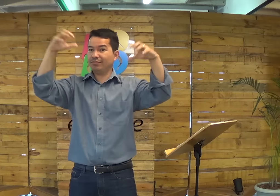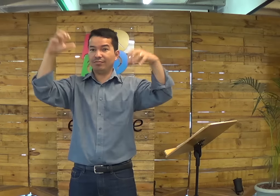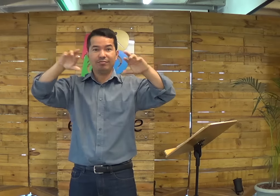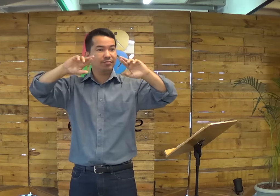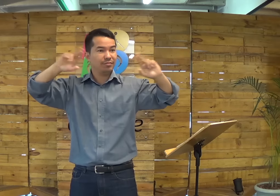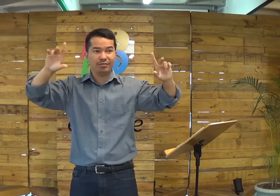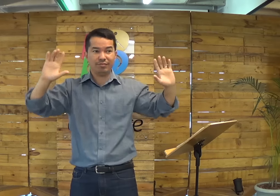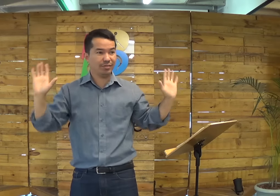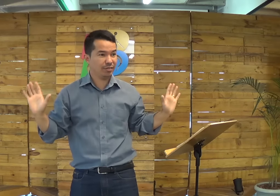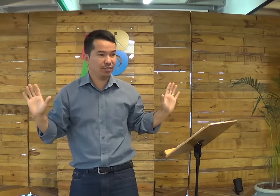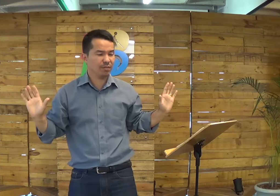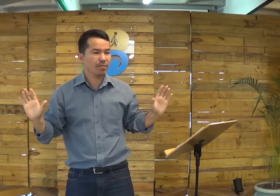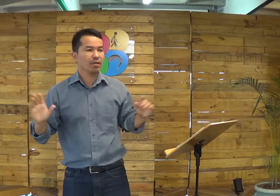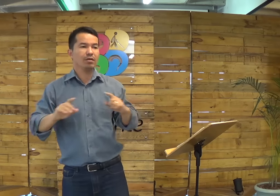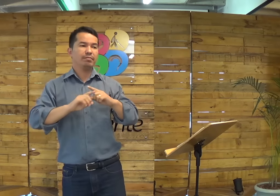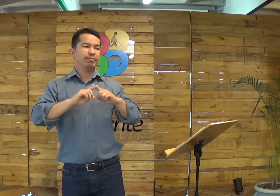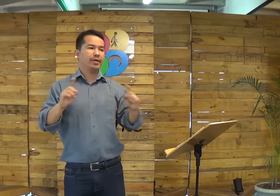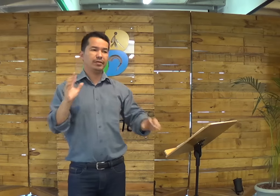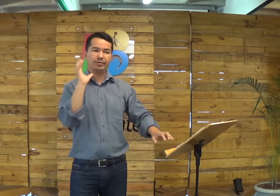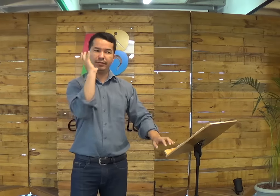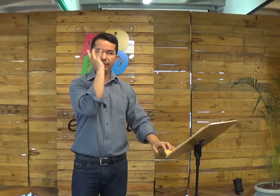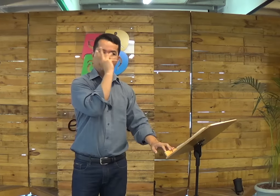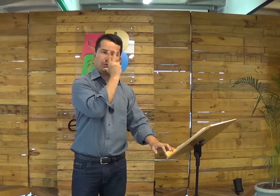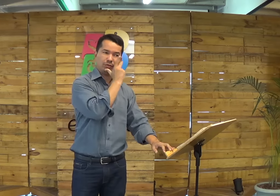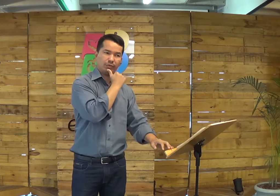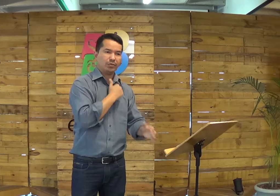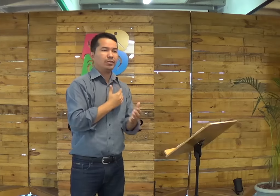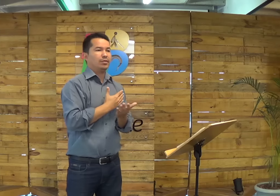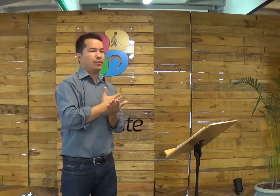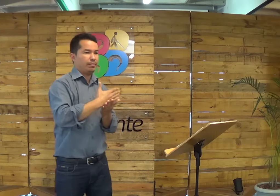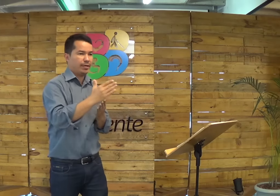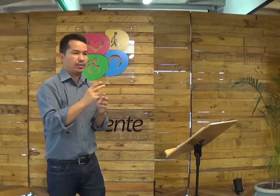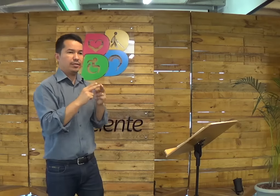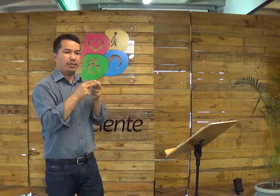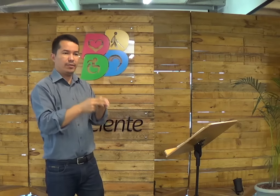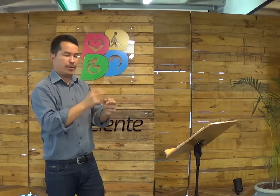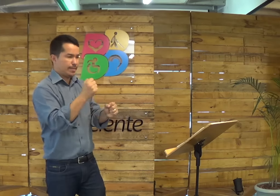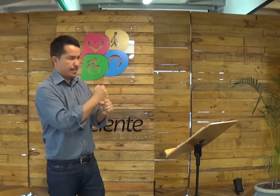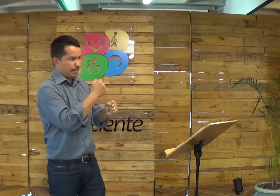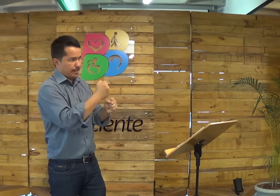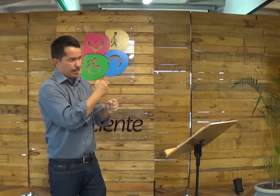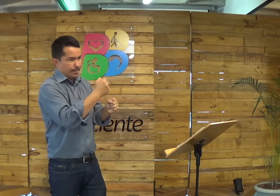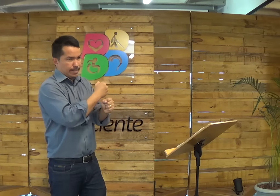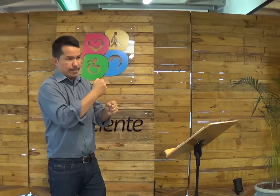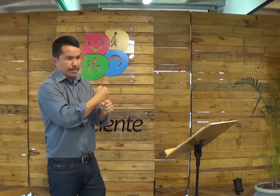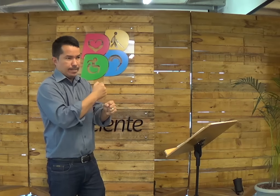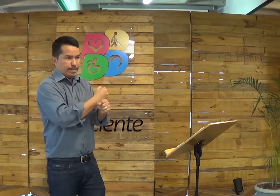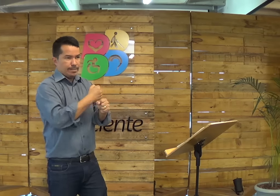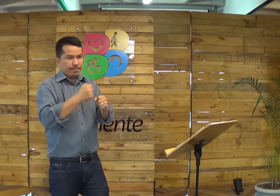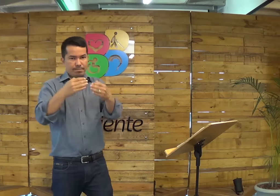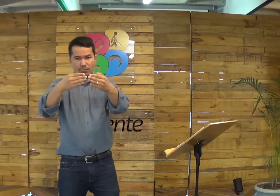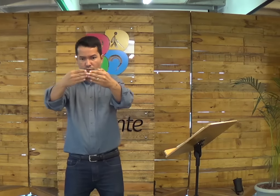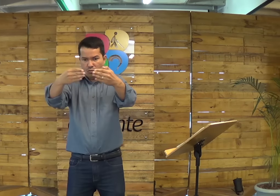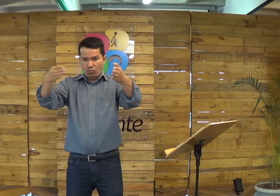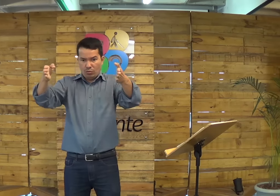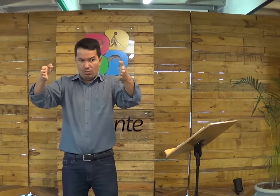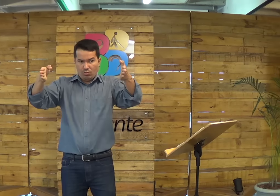não tinha chuva né aí o que que aconteceu no é foi lá Foi construindo a